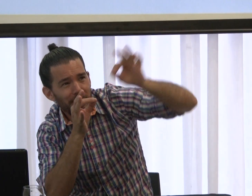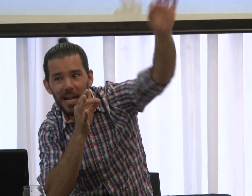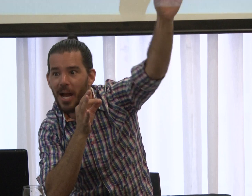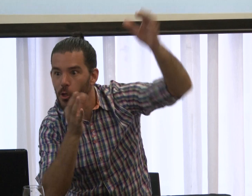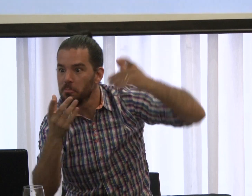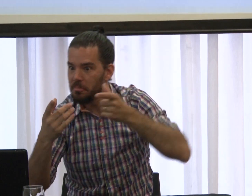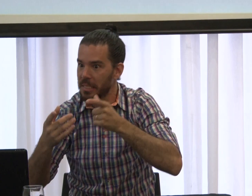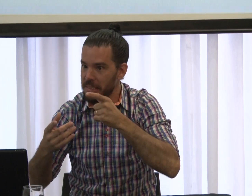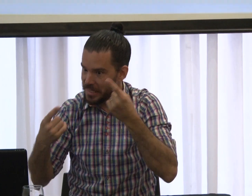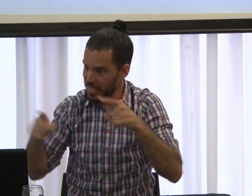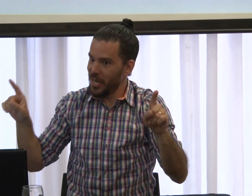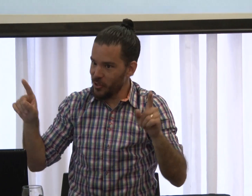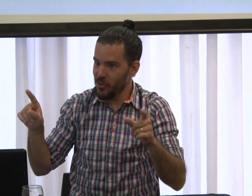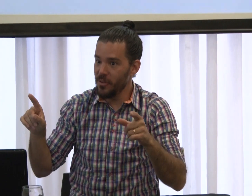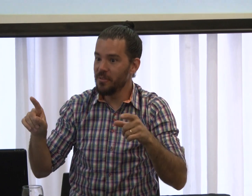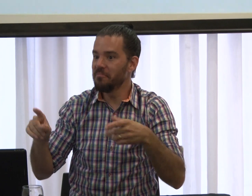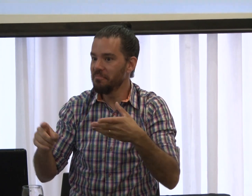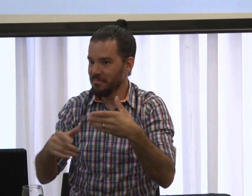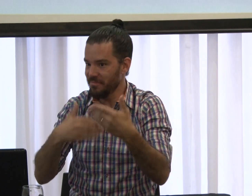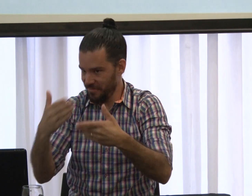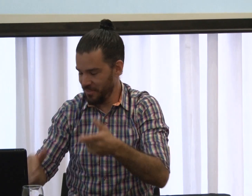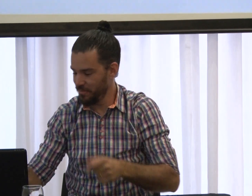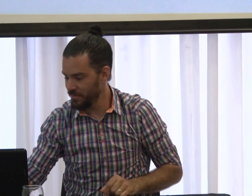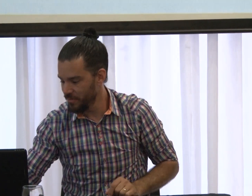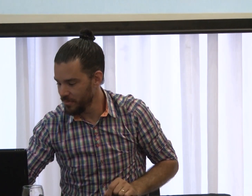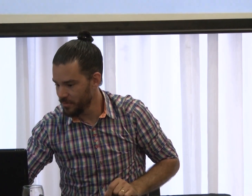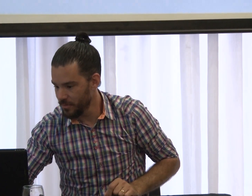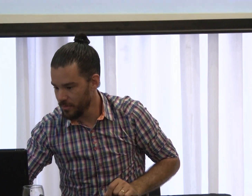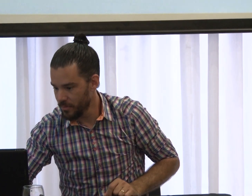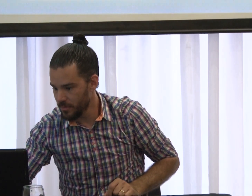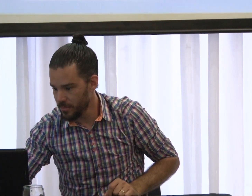tengo re lejos, es muy lejos donde los tengo, parecería raro.